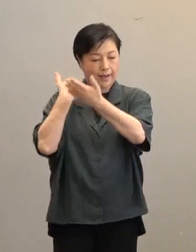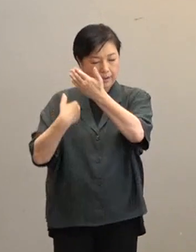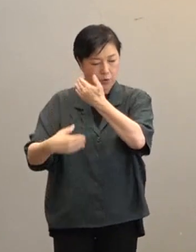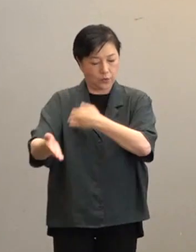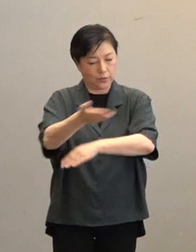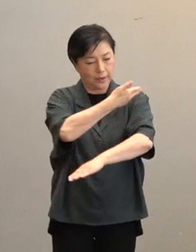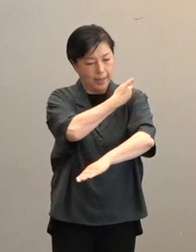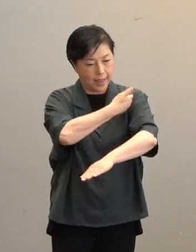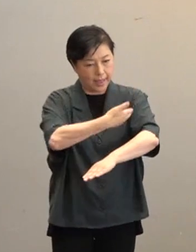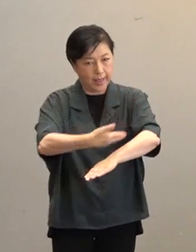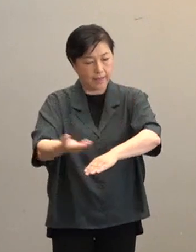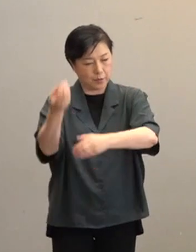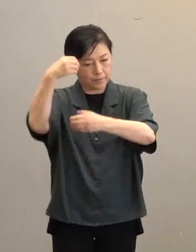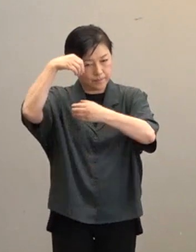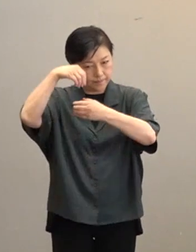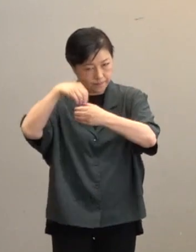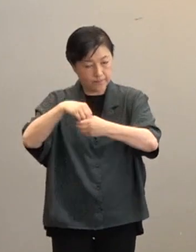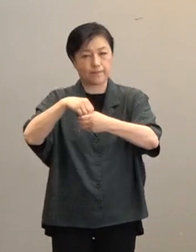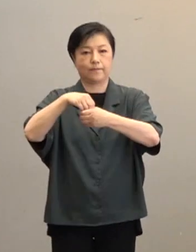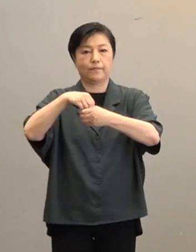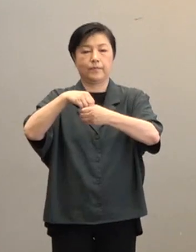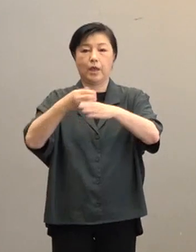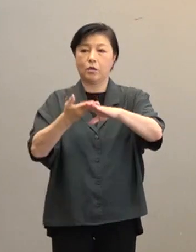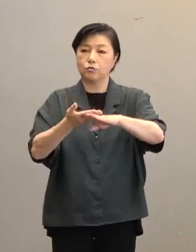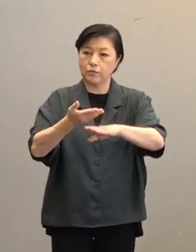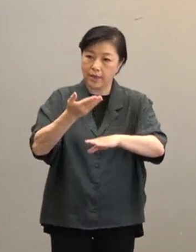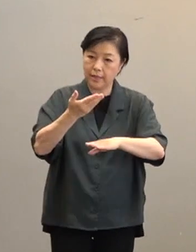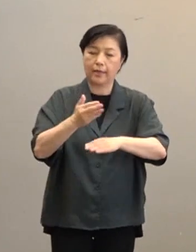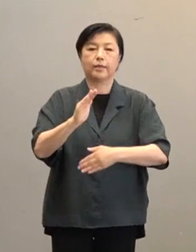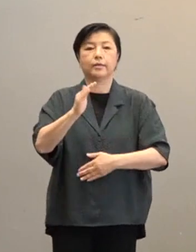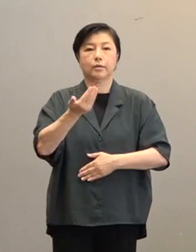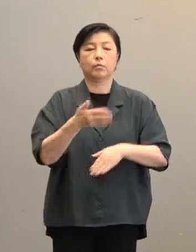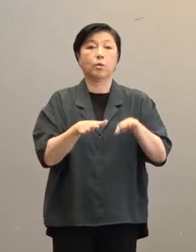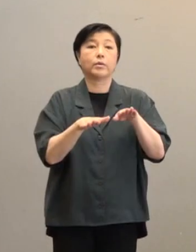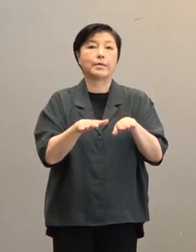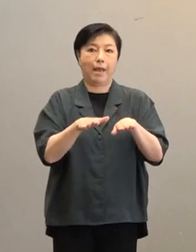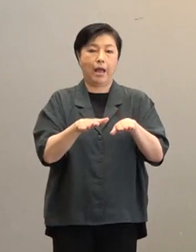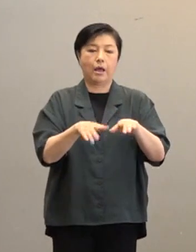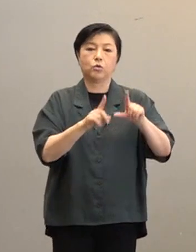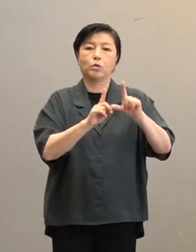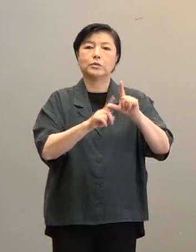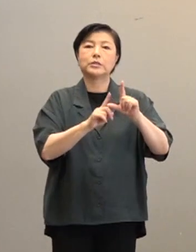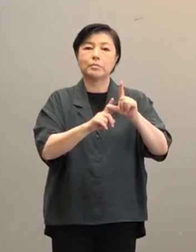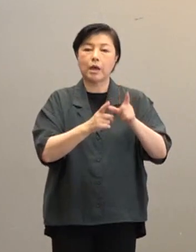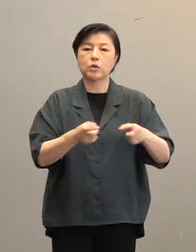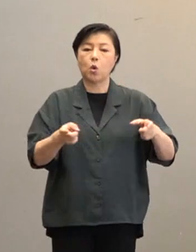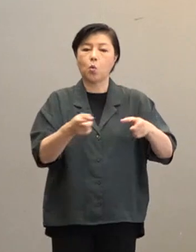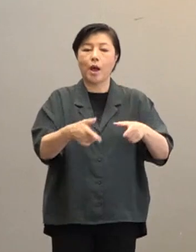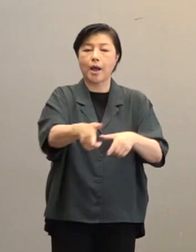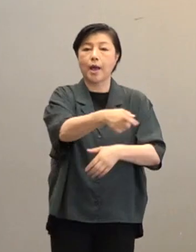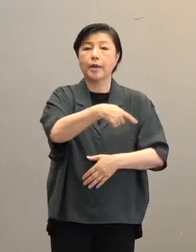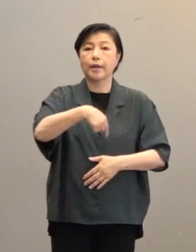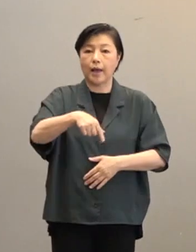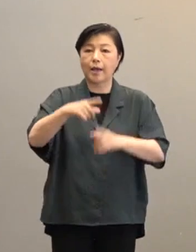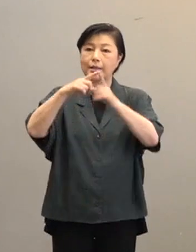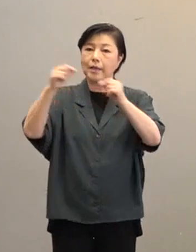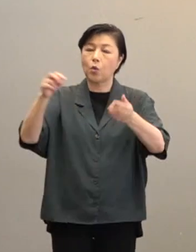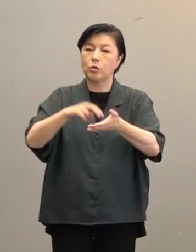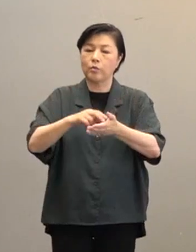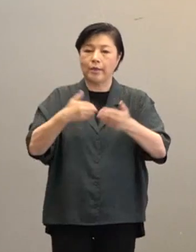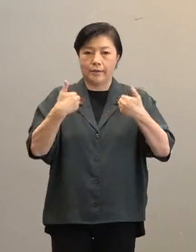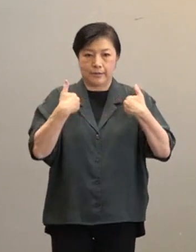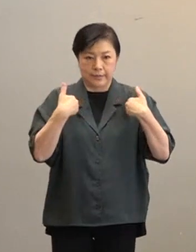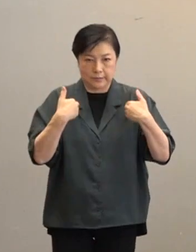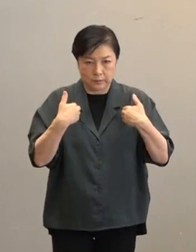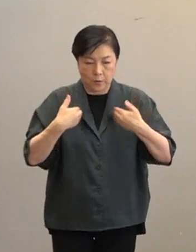を踏まえて向き合った上で、しかしながら今の千葉の湾岸エリアにとって、日本にとって必要